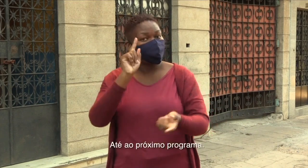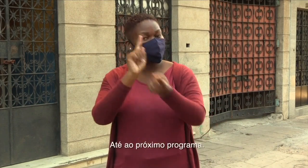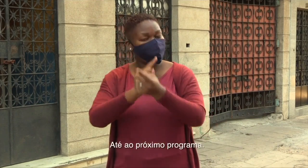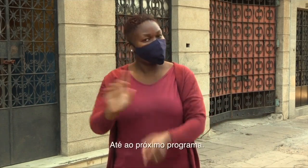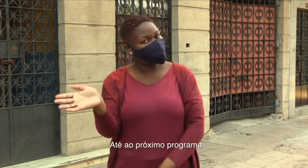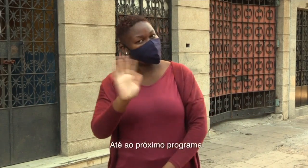programa.